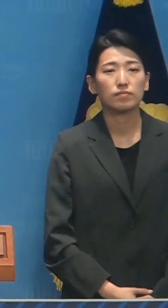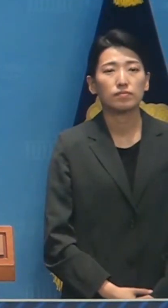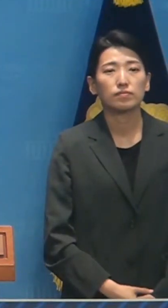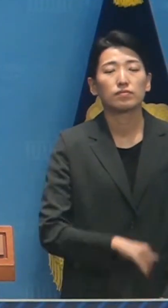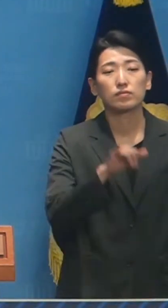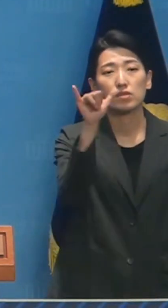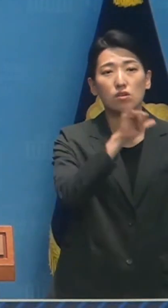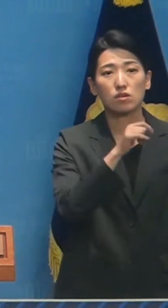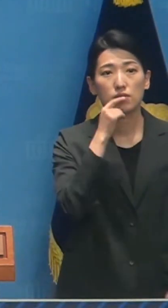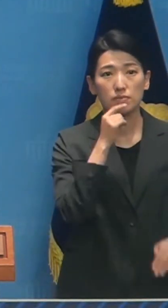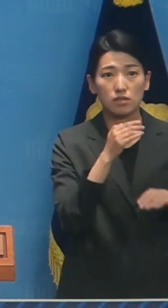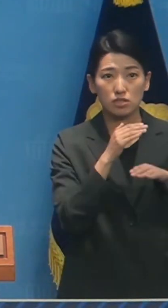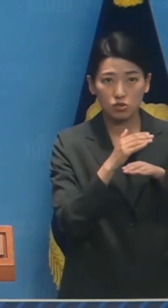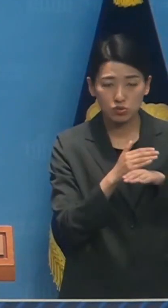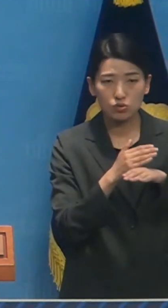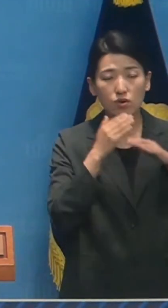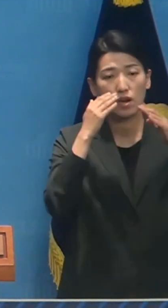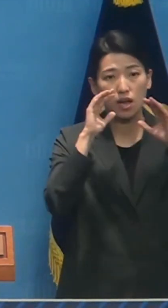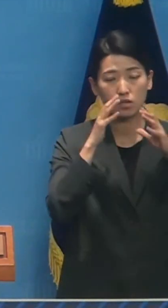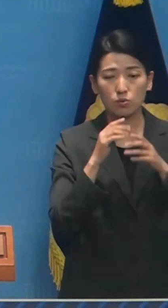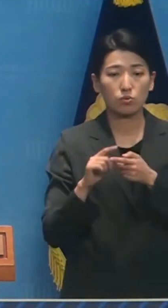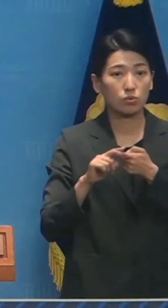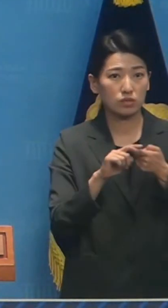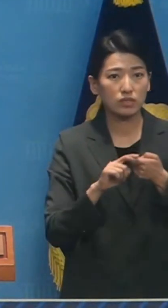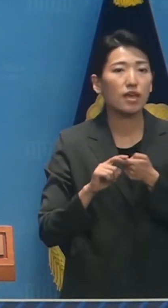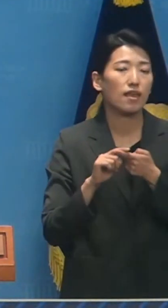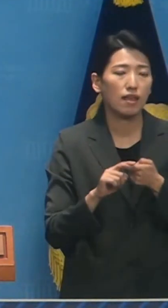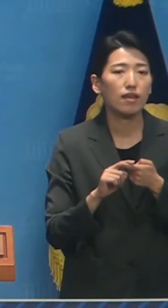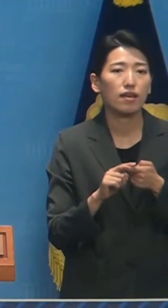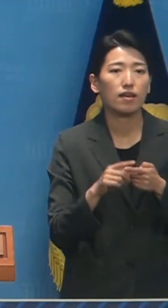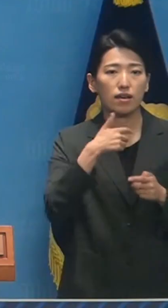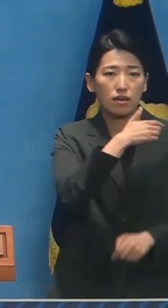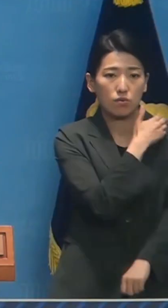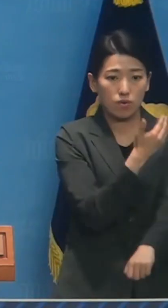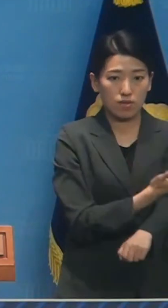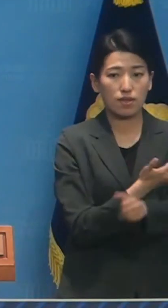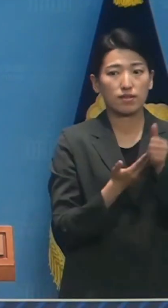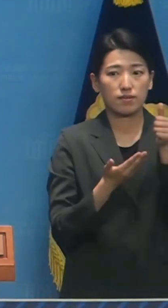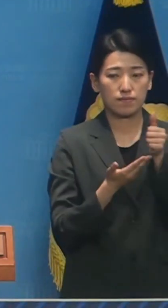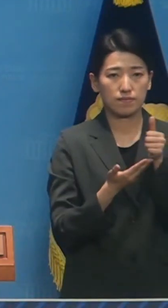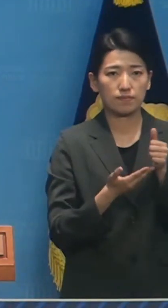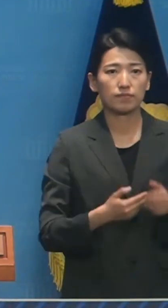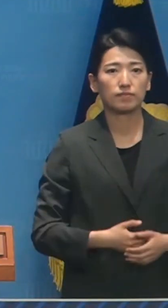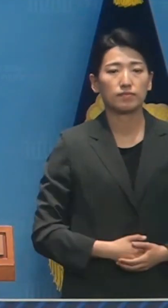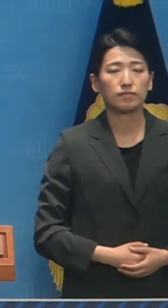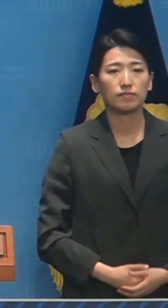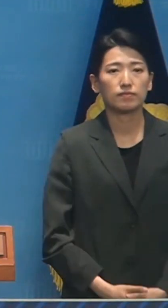전국 민주화 동지의 권태영 운영위원장님 모셨습니다.